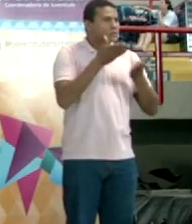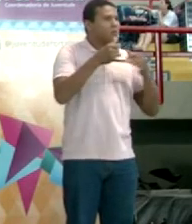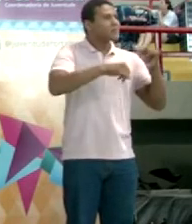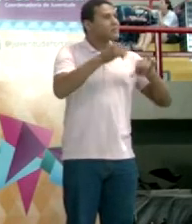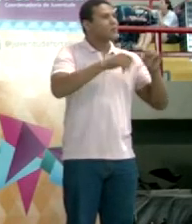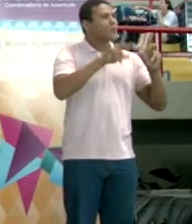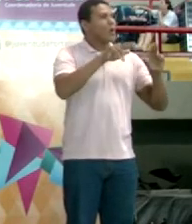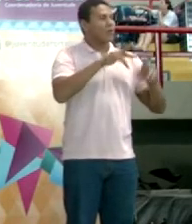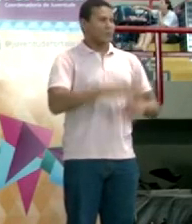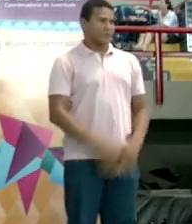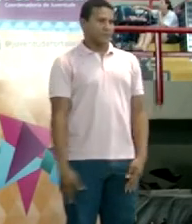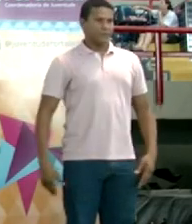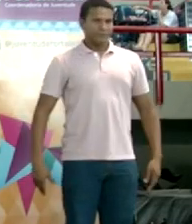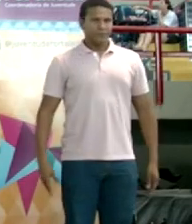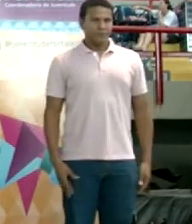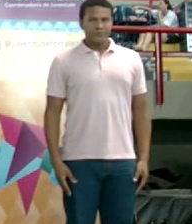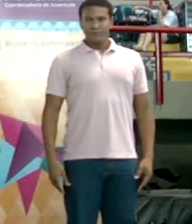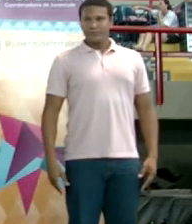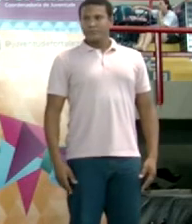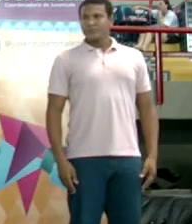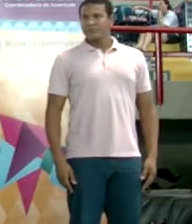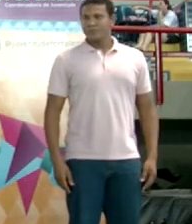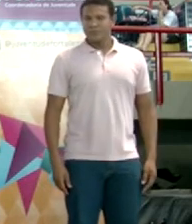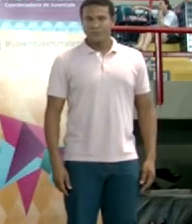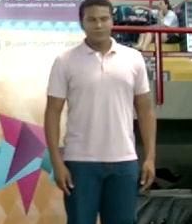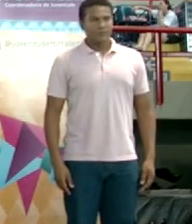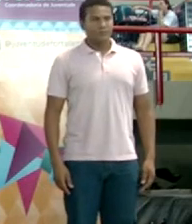Mioma uterino, isso é outra história para falar. Né?